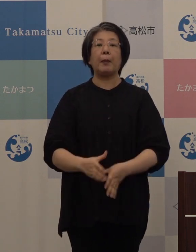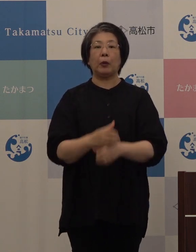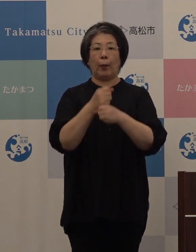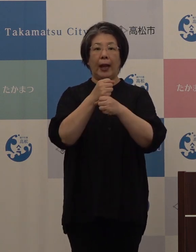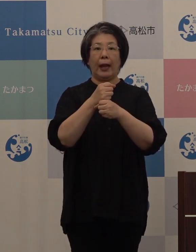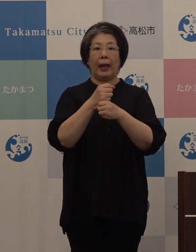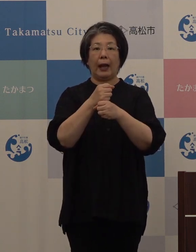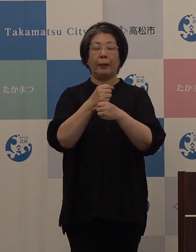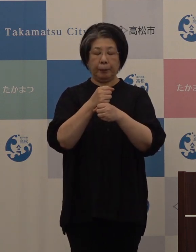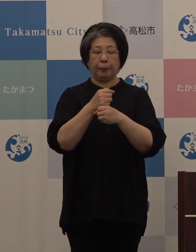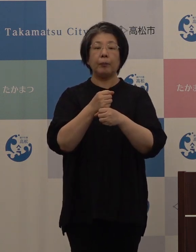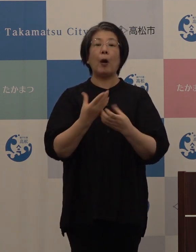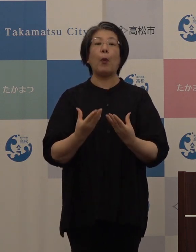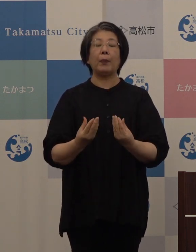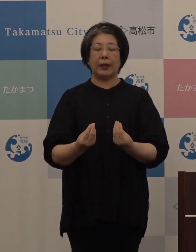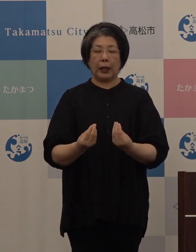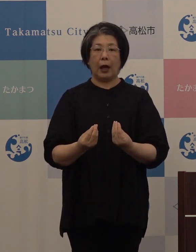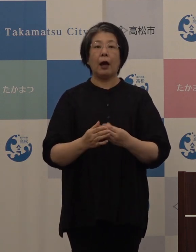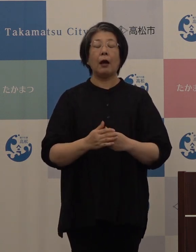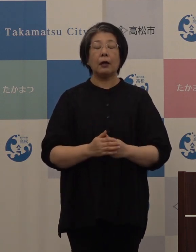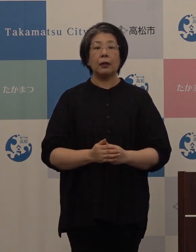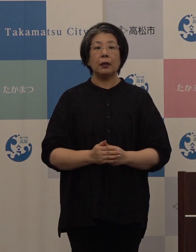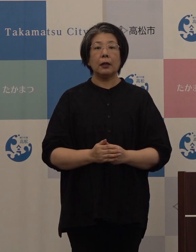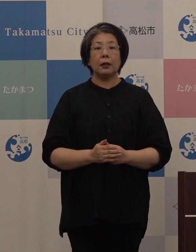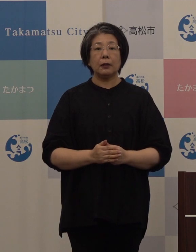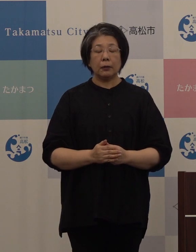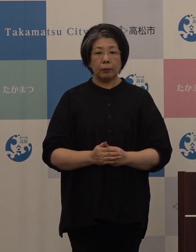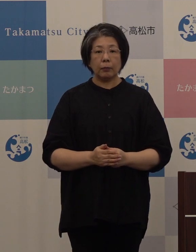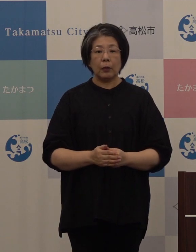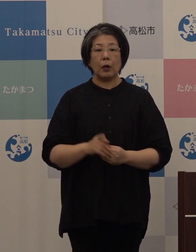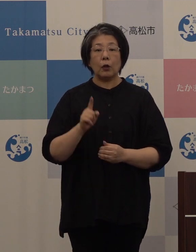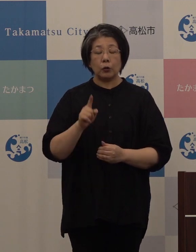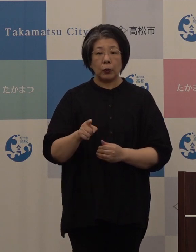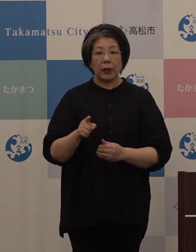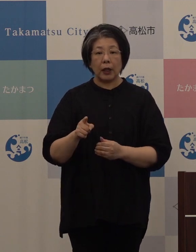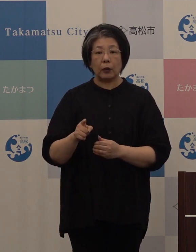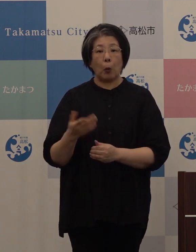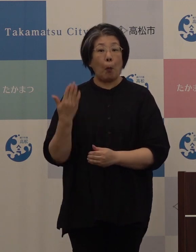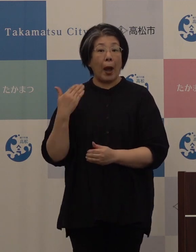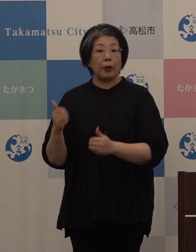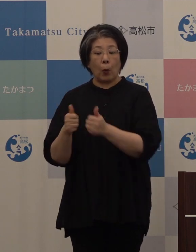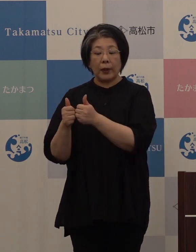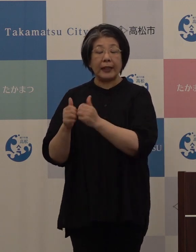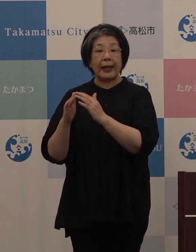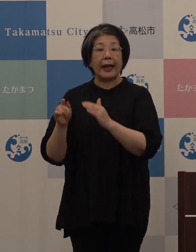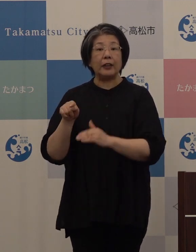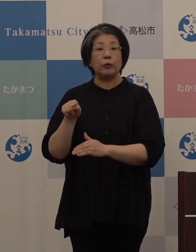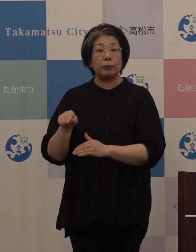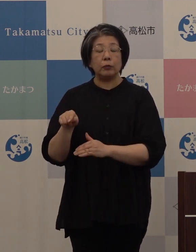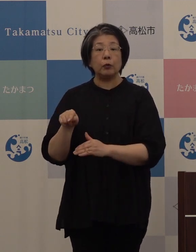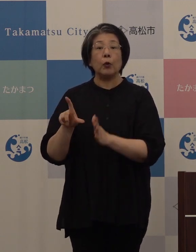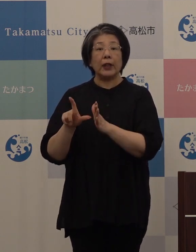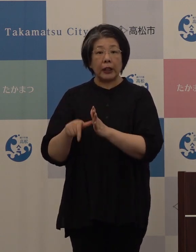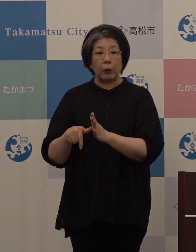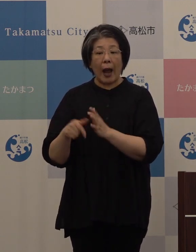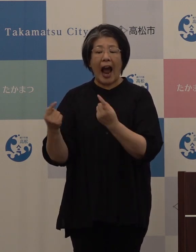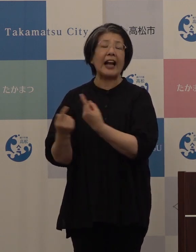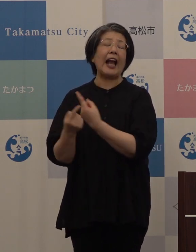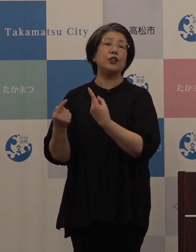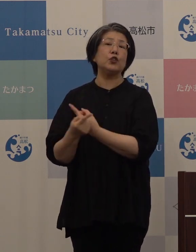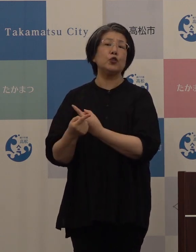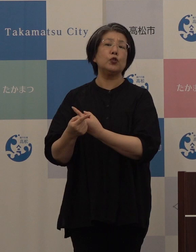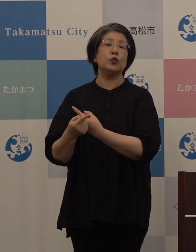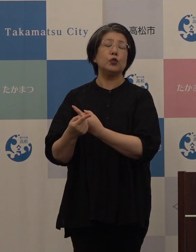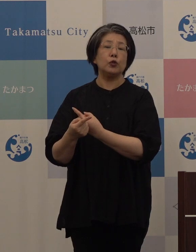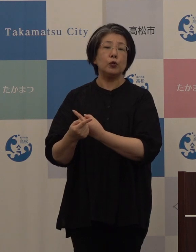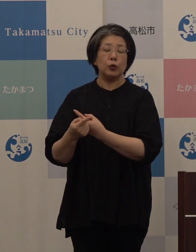ただいておるというところでございます。在り方検討委員会の時には改修して残すとすると最低限いくら